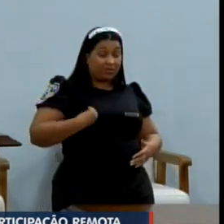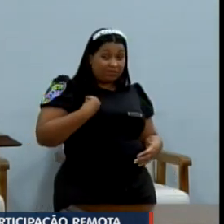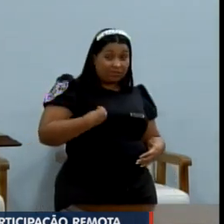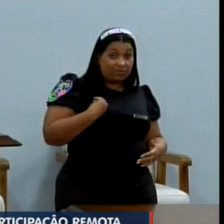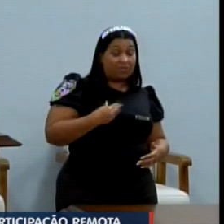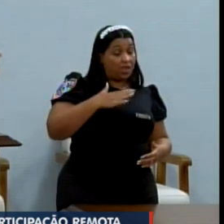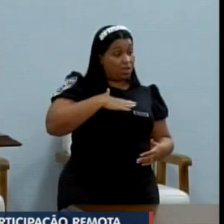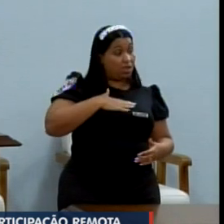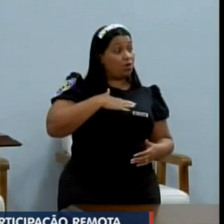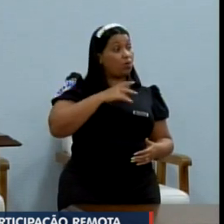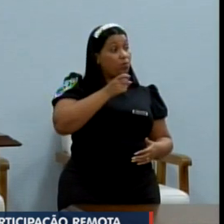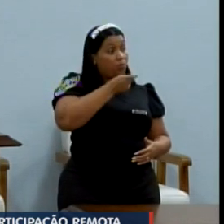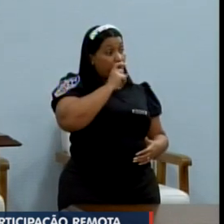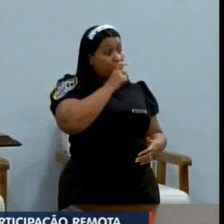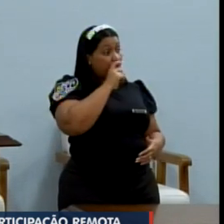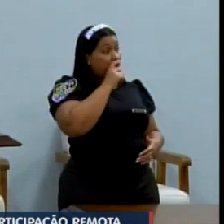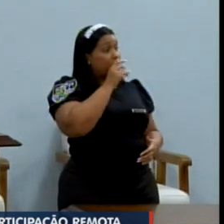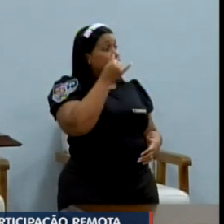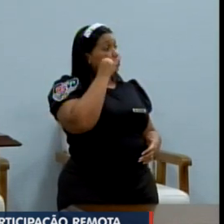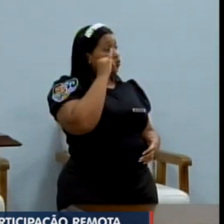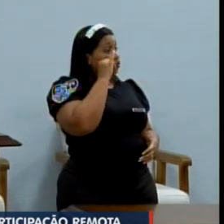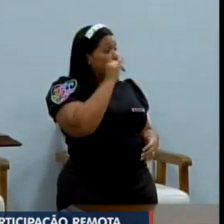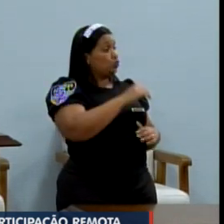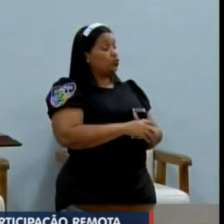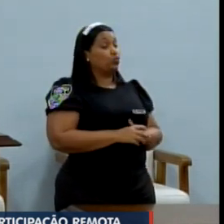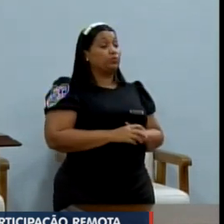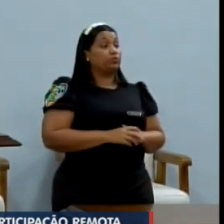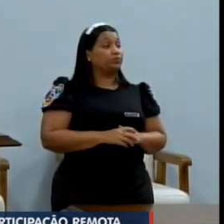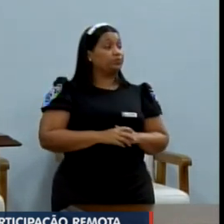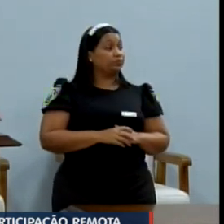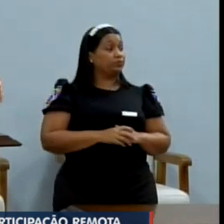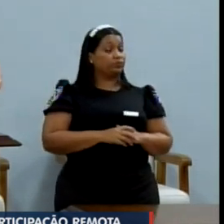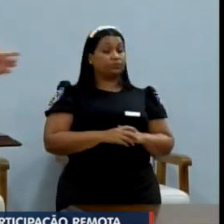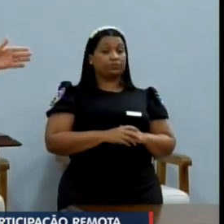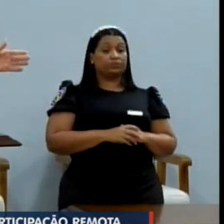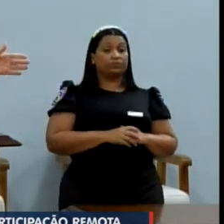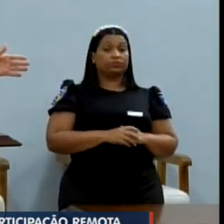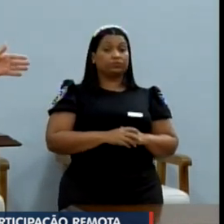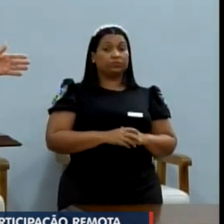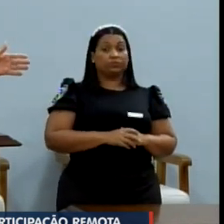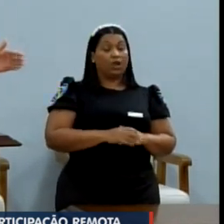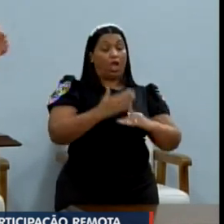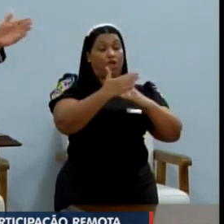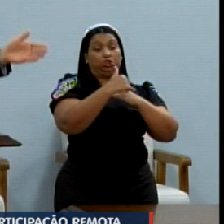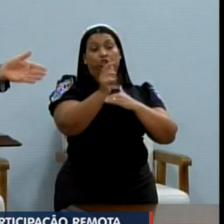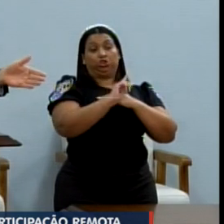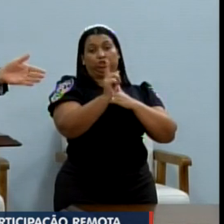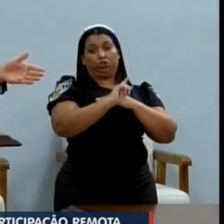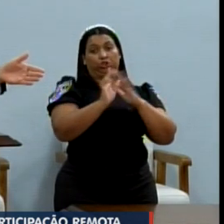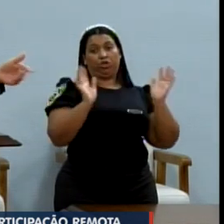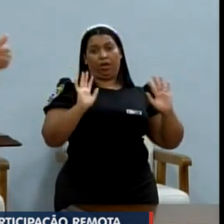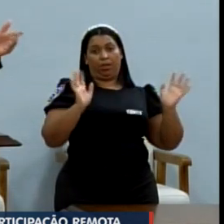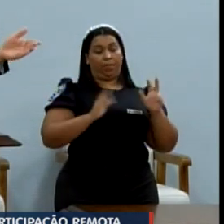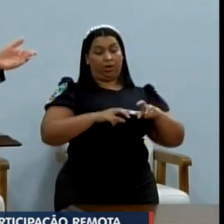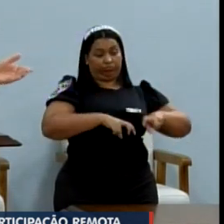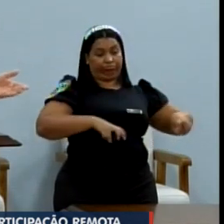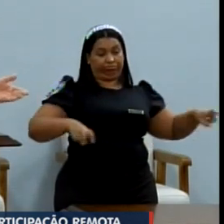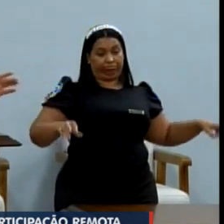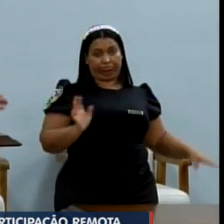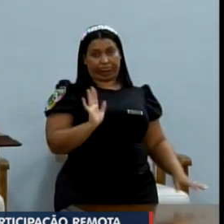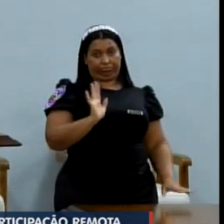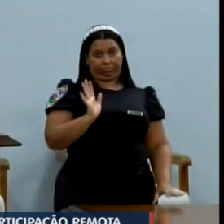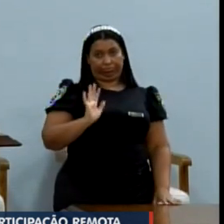Vereador Pedro Roberto Vereador Júlio Donizete eh Nós não fomos chamados pra mesa mas não é essa reclamação a